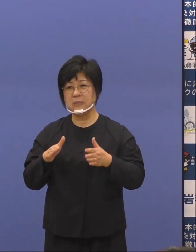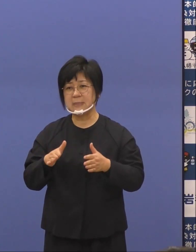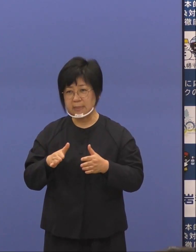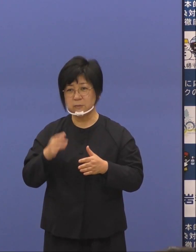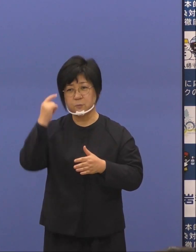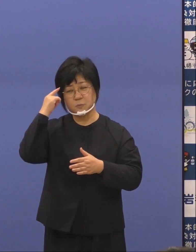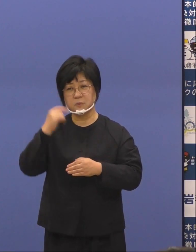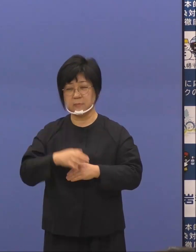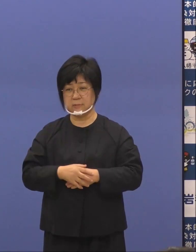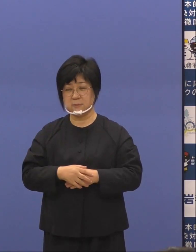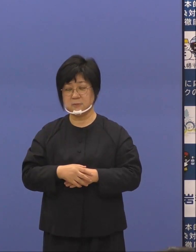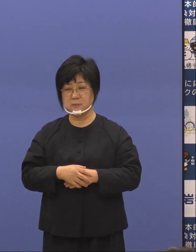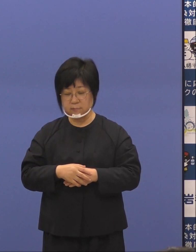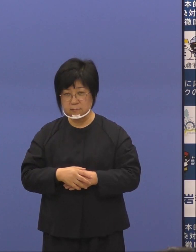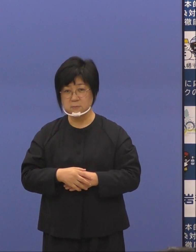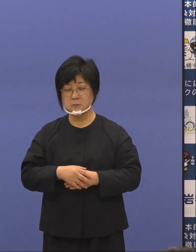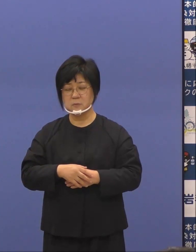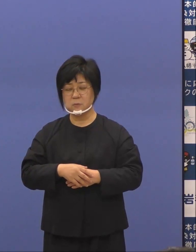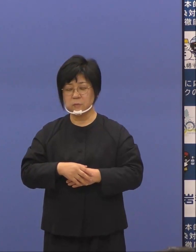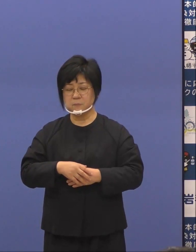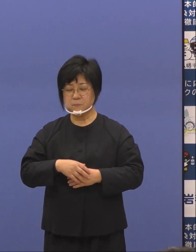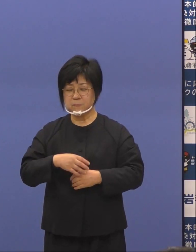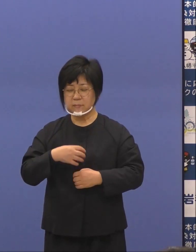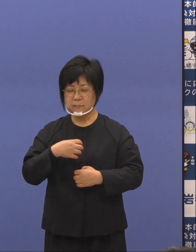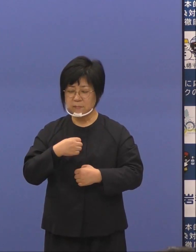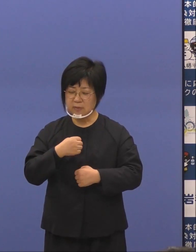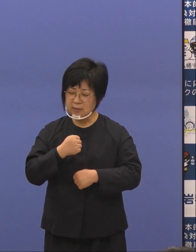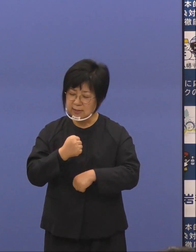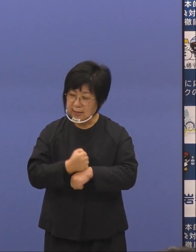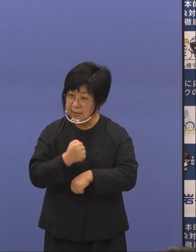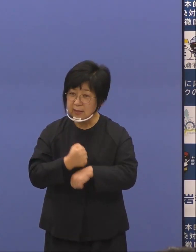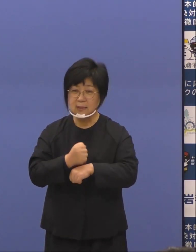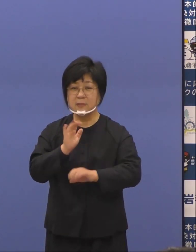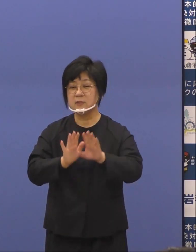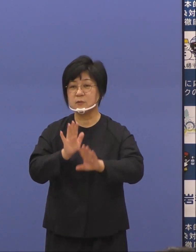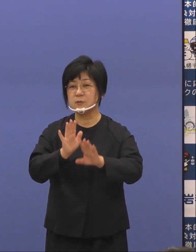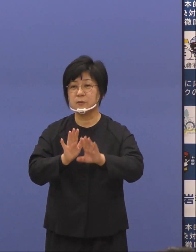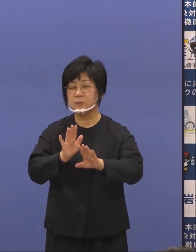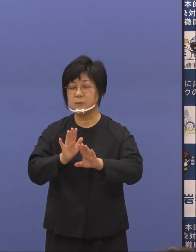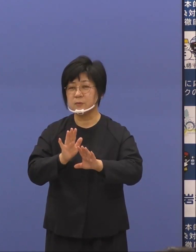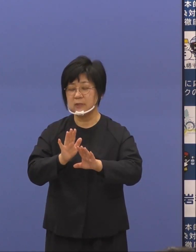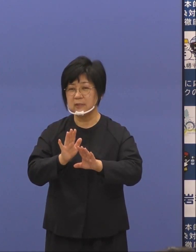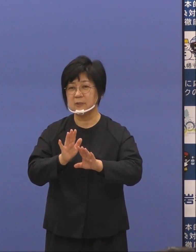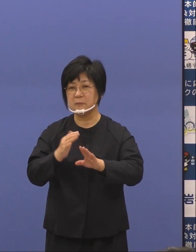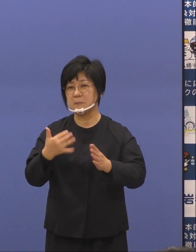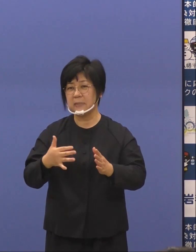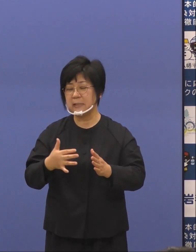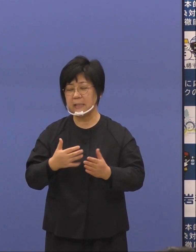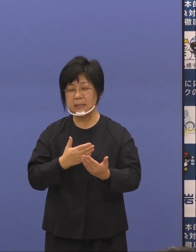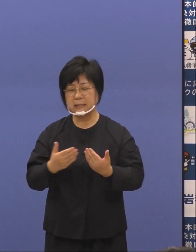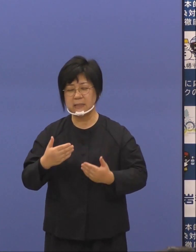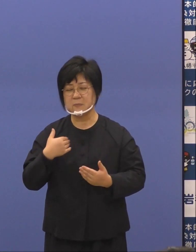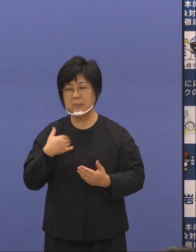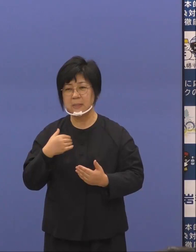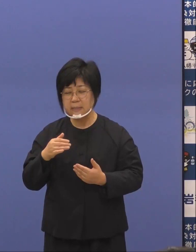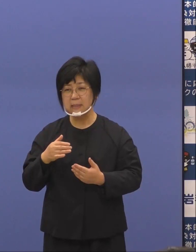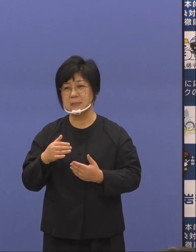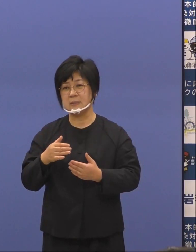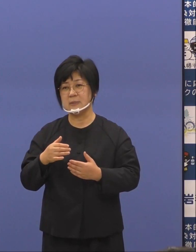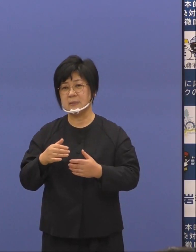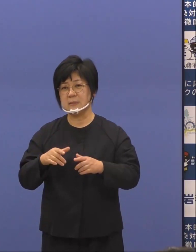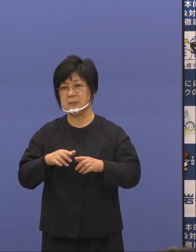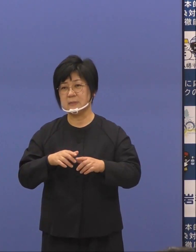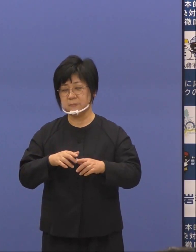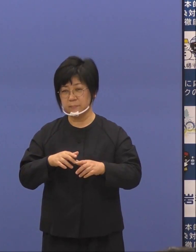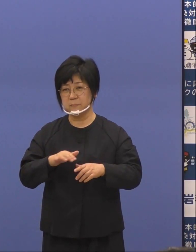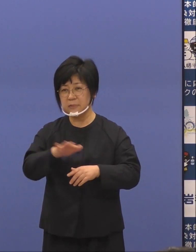さにピンときてないっていう状態が今の政権にはあるんだと思います。でも国民